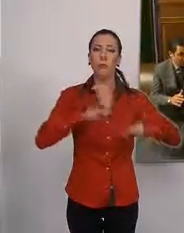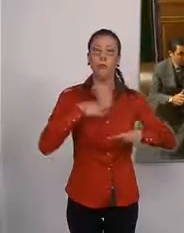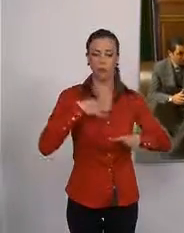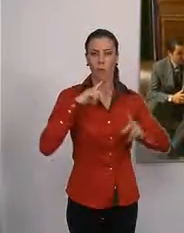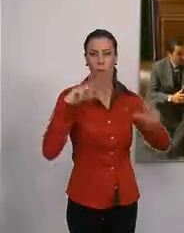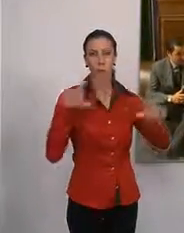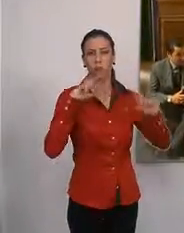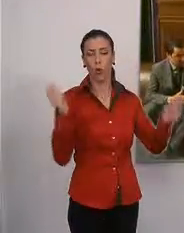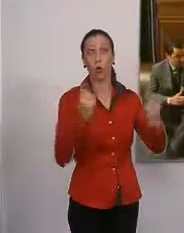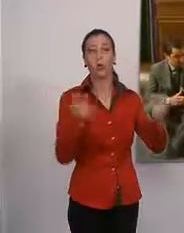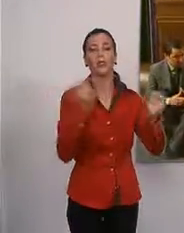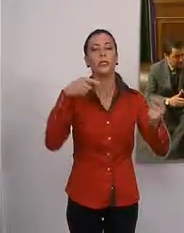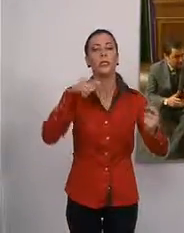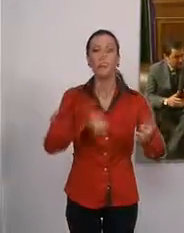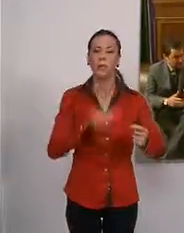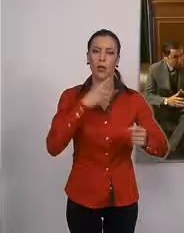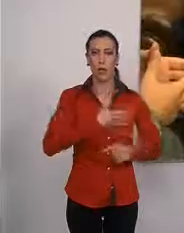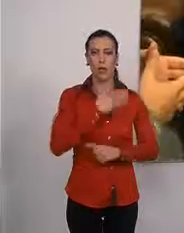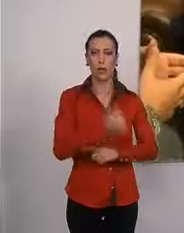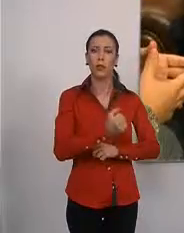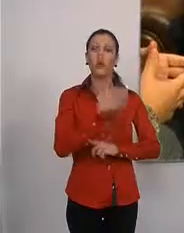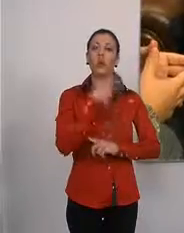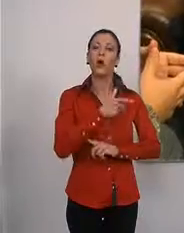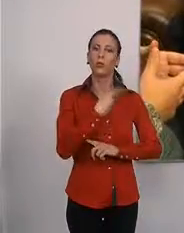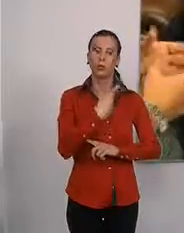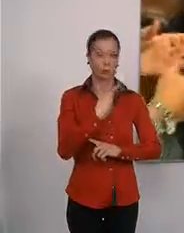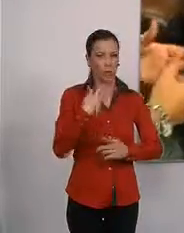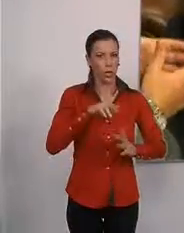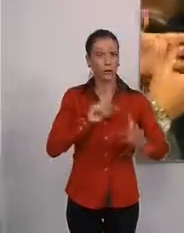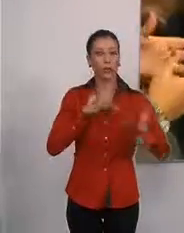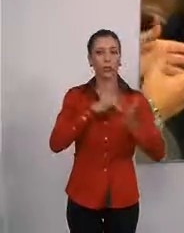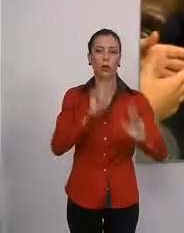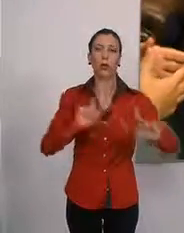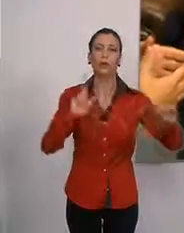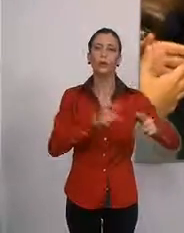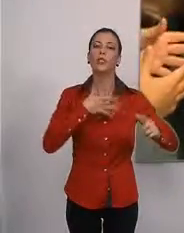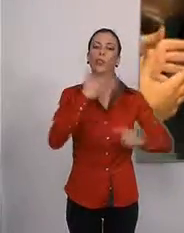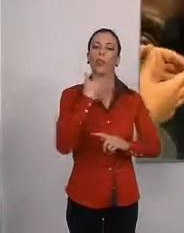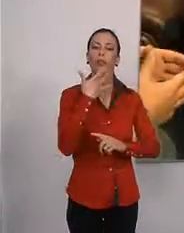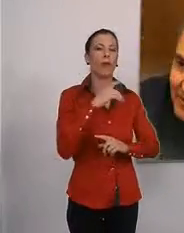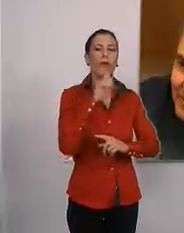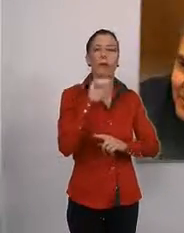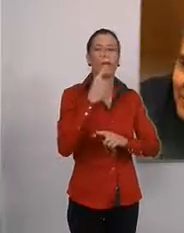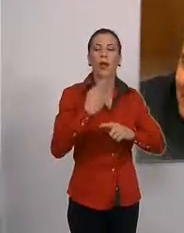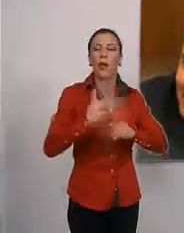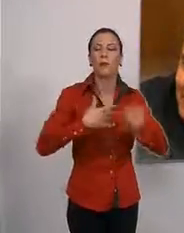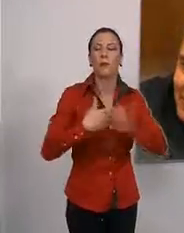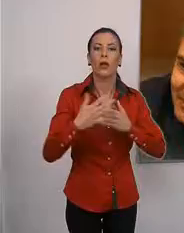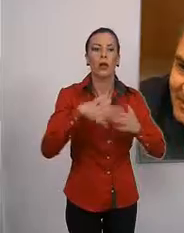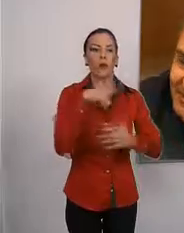de comunicación junto al primer edil, con el que ha mantenido una reunión en la que ha podido conocer de primera mano